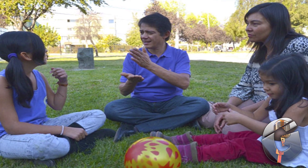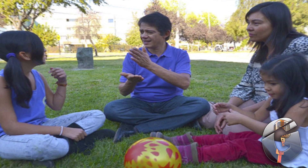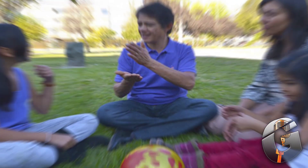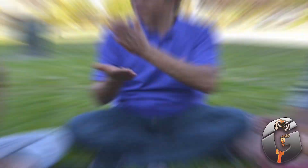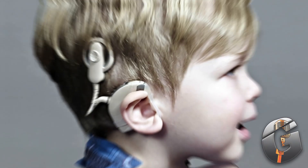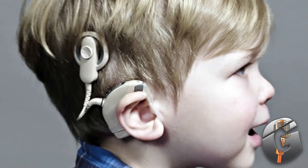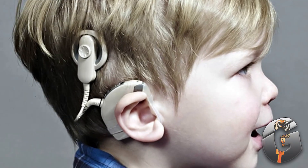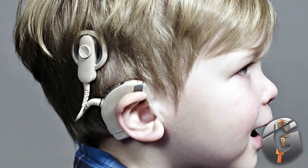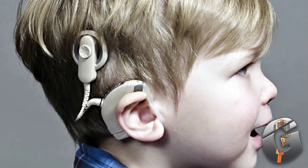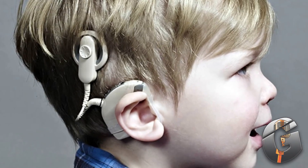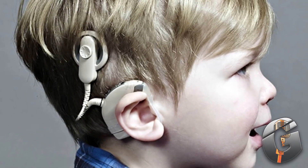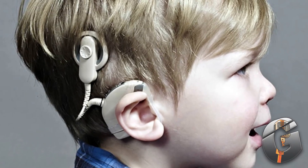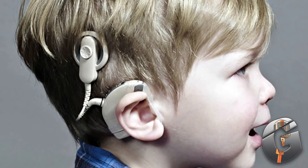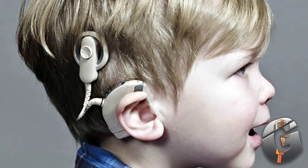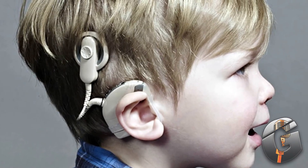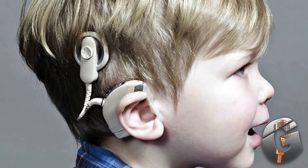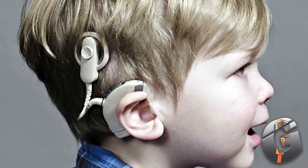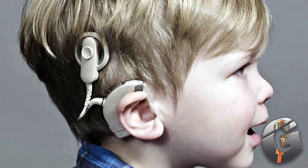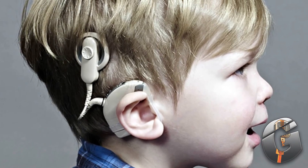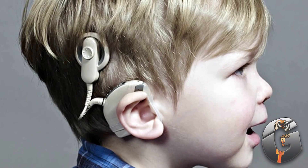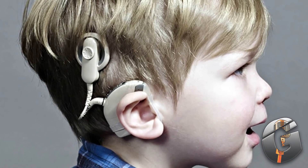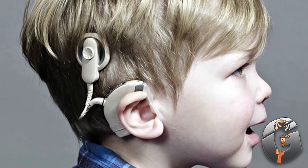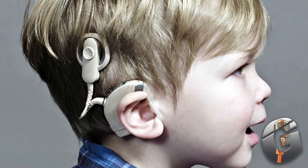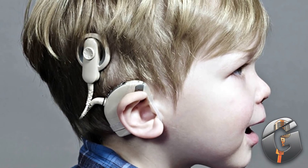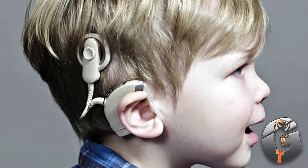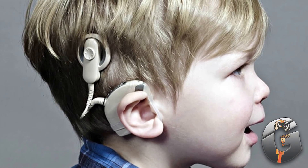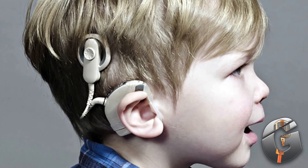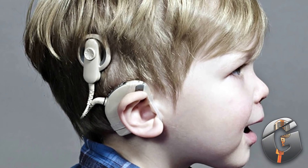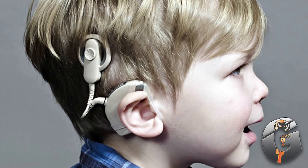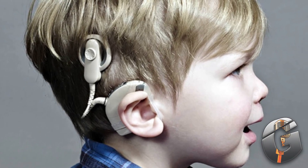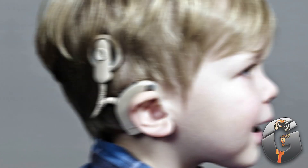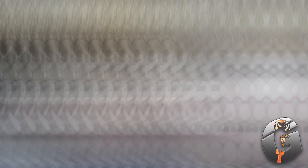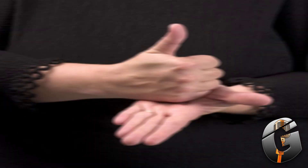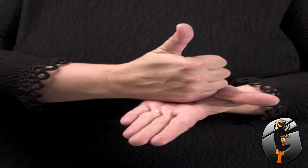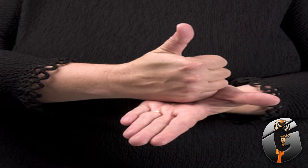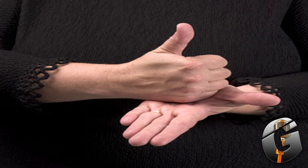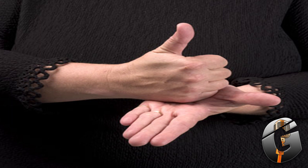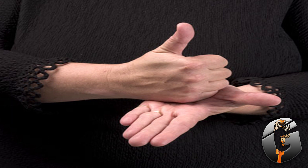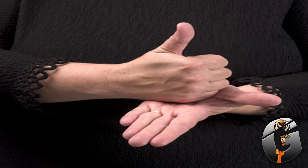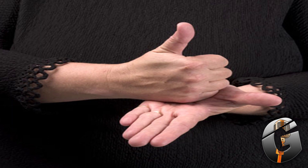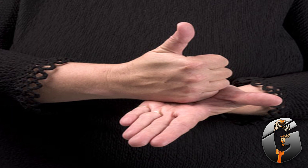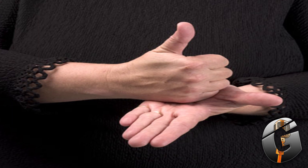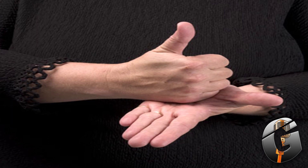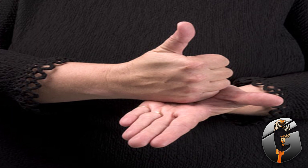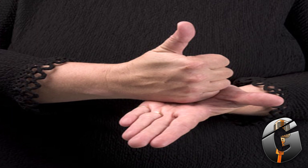sordos. Pero aún así, Dios provee los medios para que estas personas puedan tener la Biblia de alguna u otra forma, ya que Dios ha utilizado